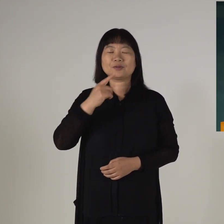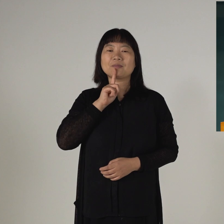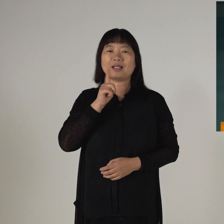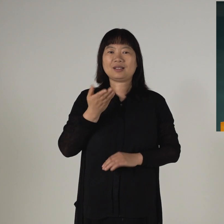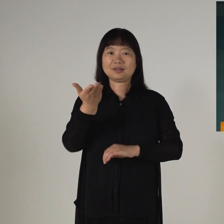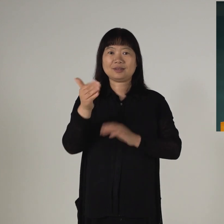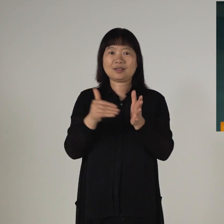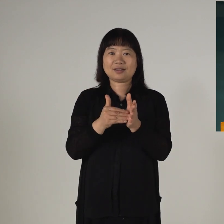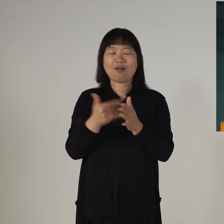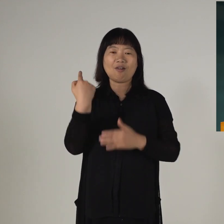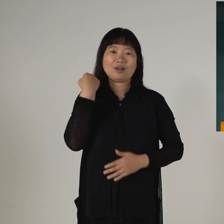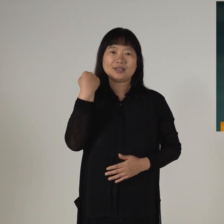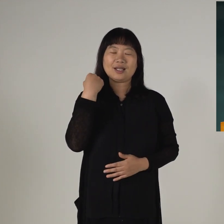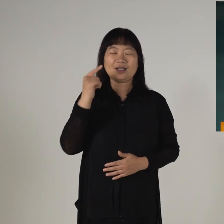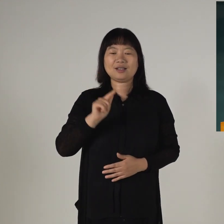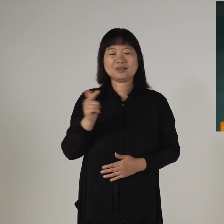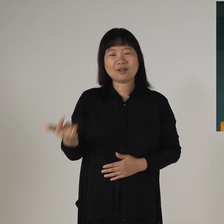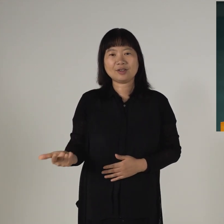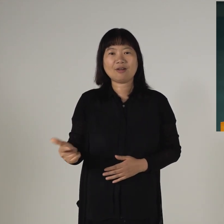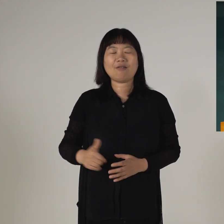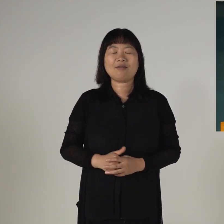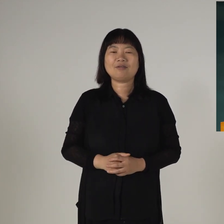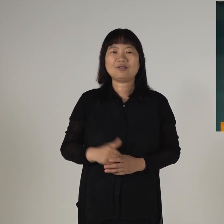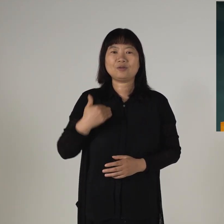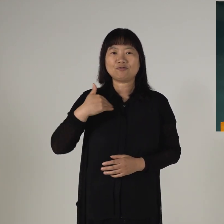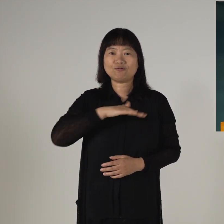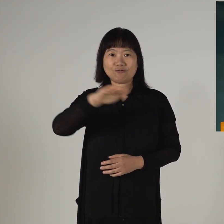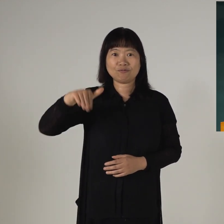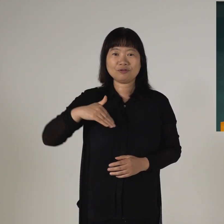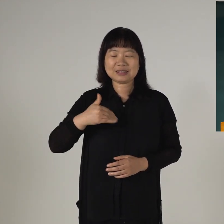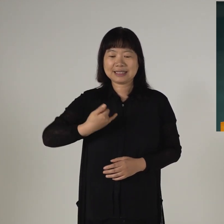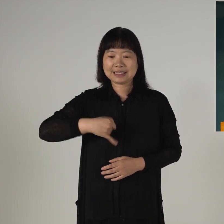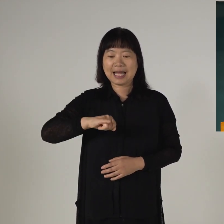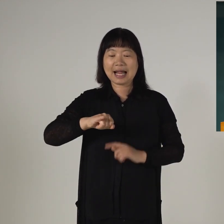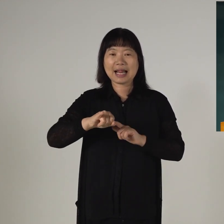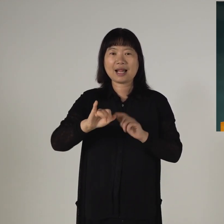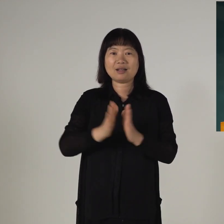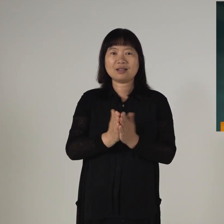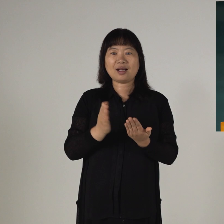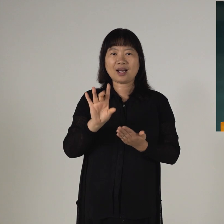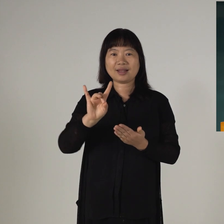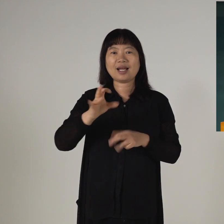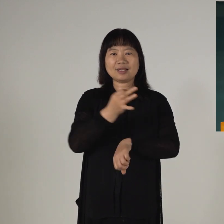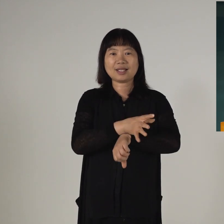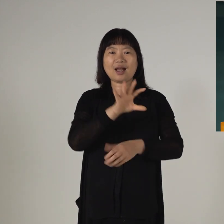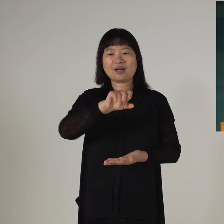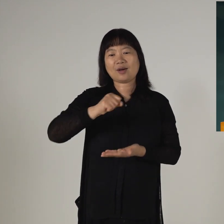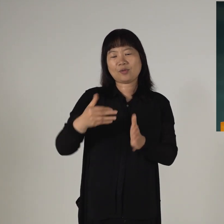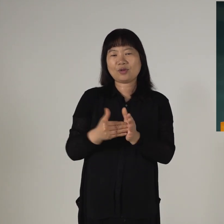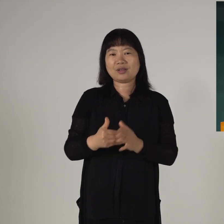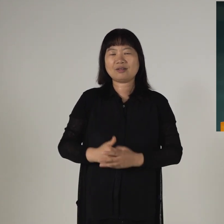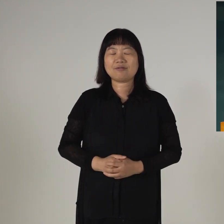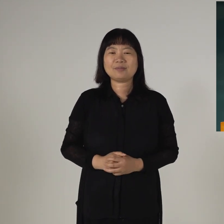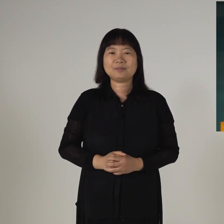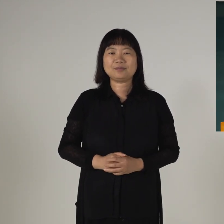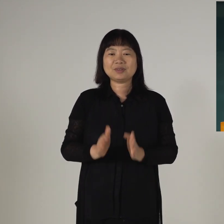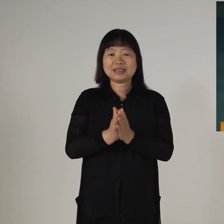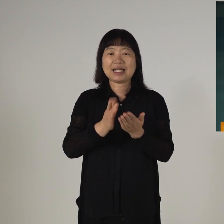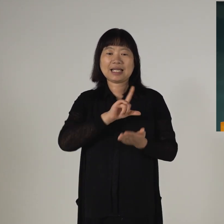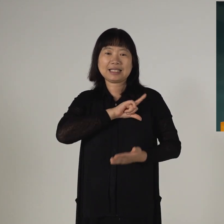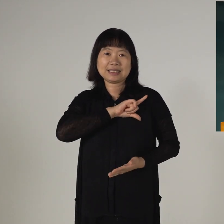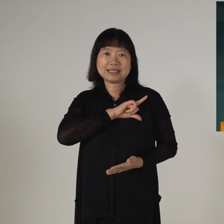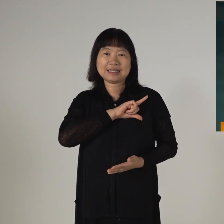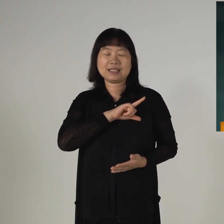드렸는데 어제 저녁에 우리 딸내미가 책을 하나 사왔어요. 그 책